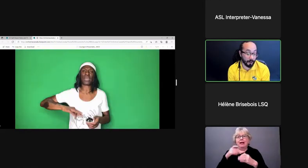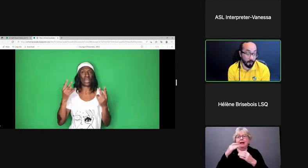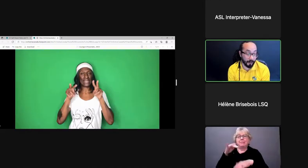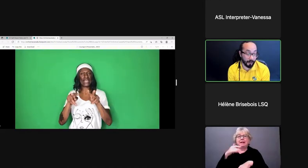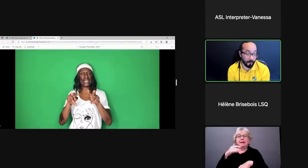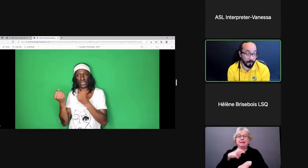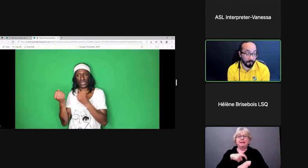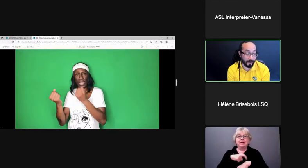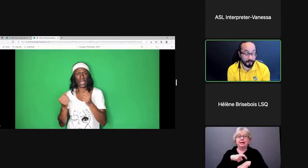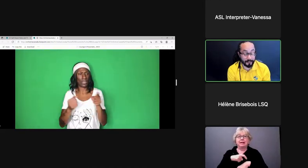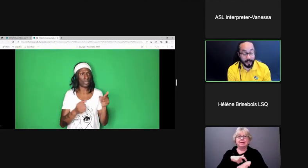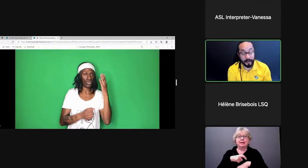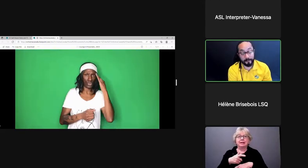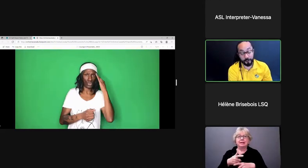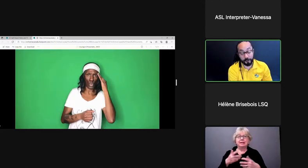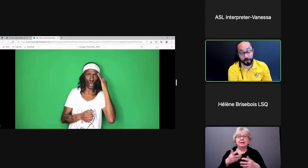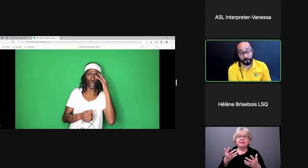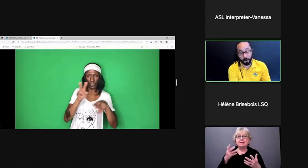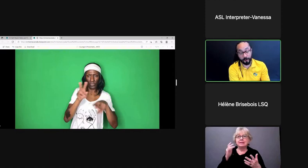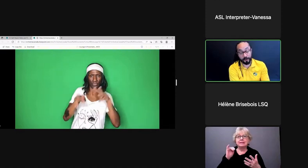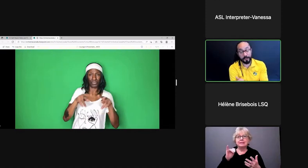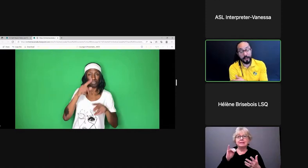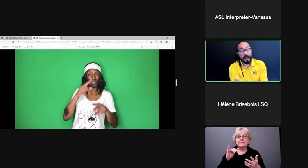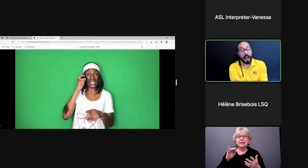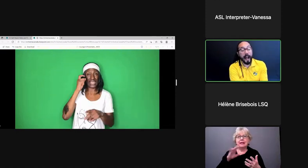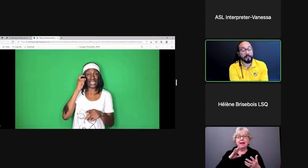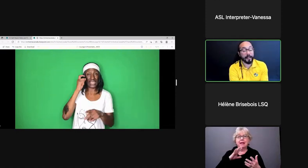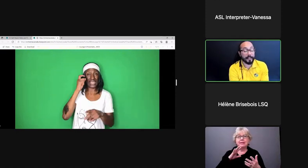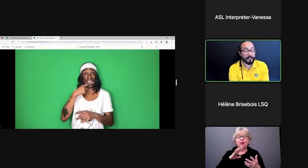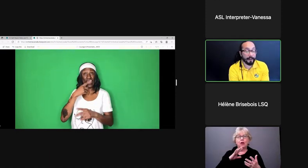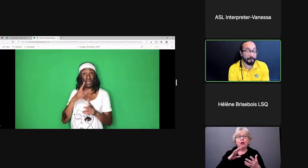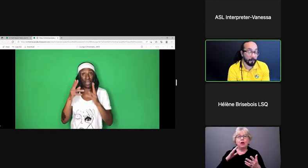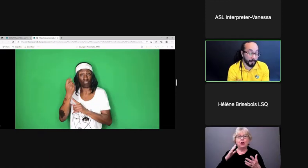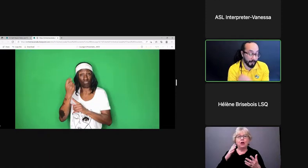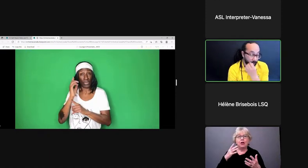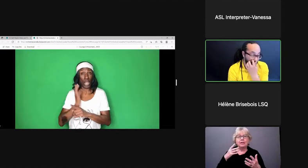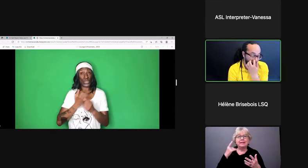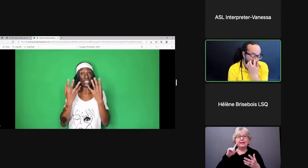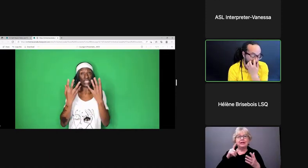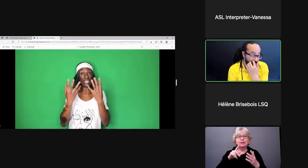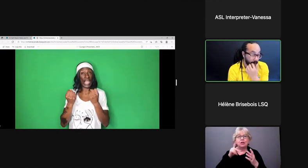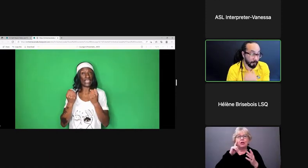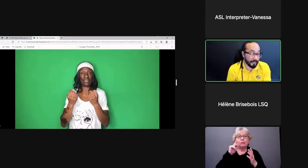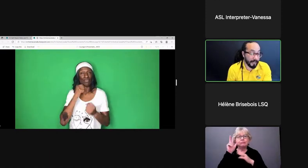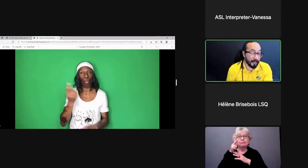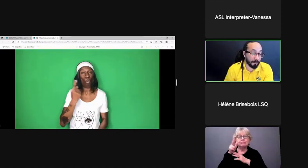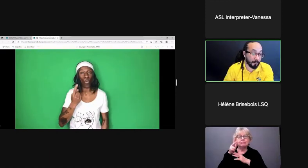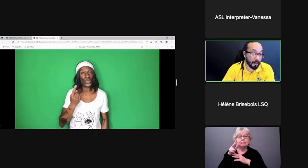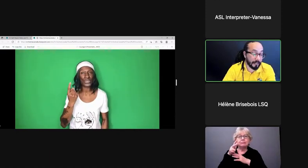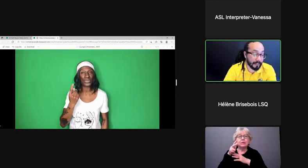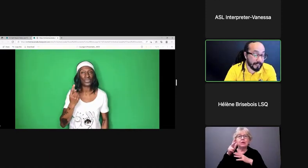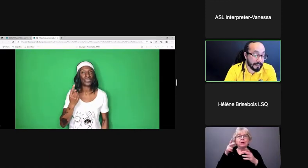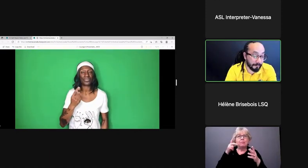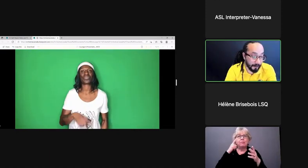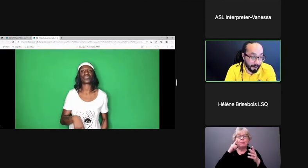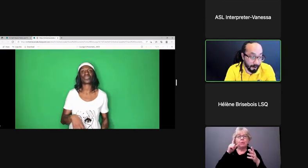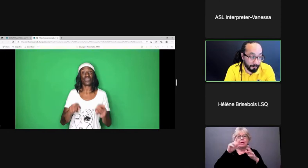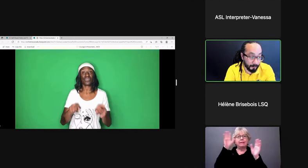Et s'il y a des enregistrements qui sont faits du spectacle, ça pourrait